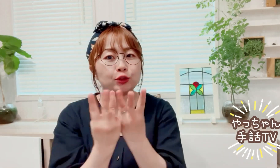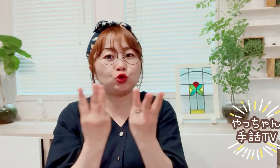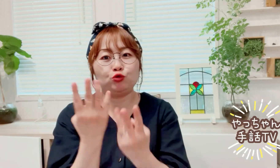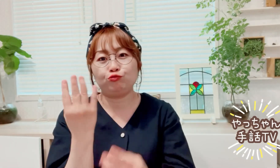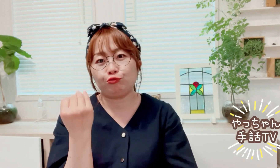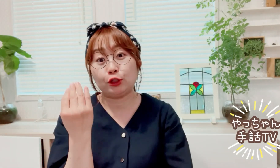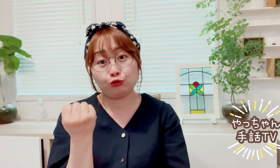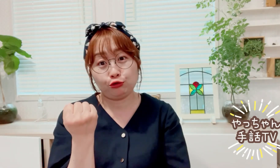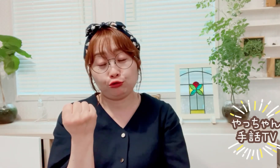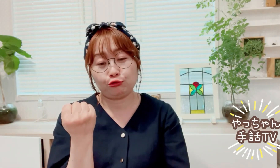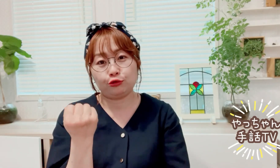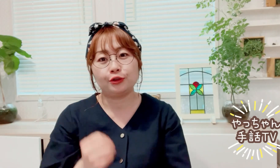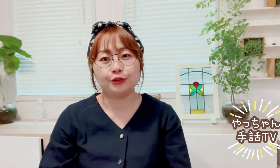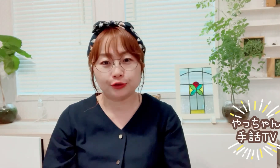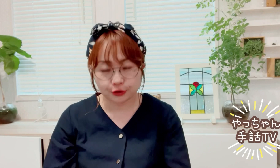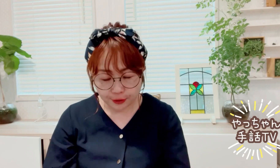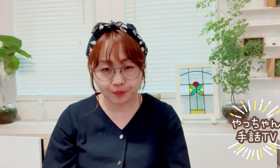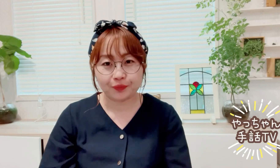数いくつというと